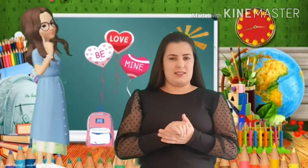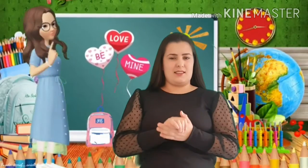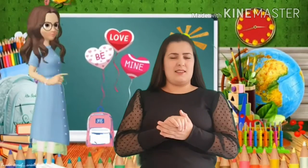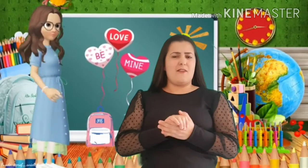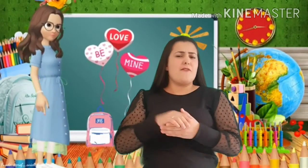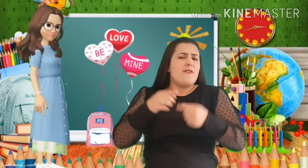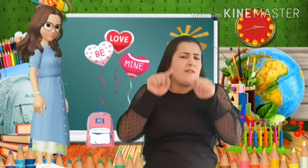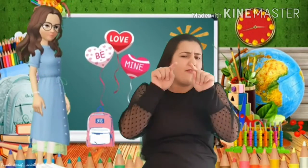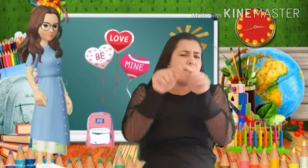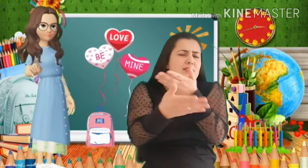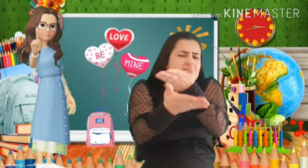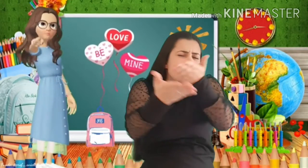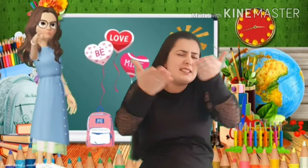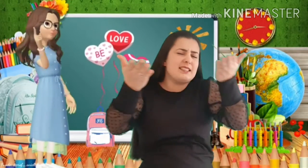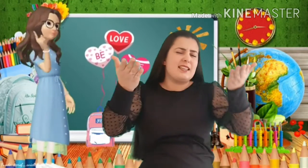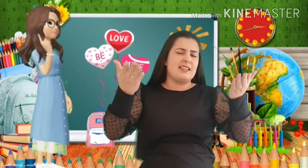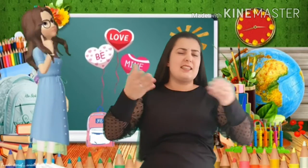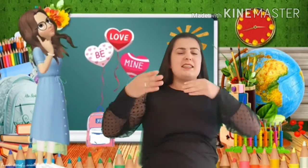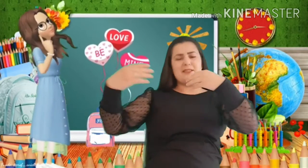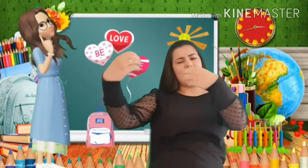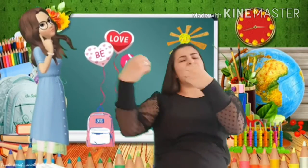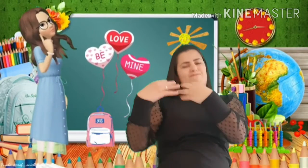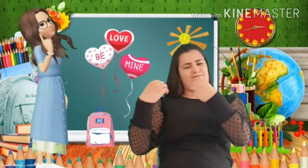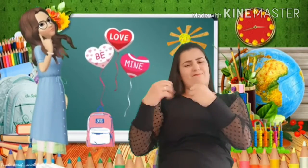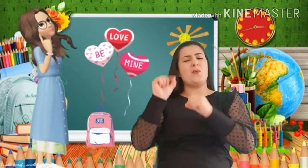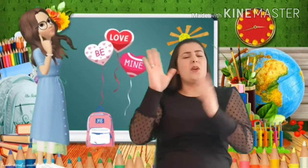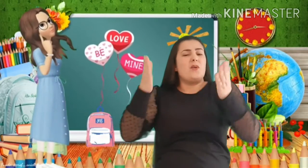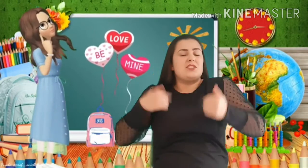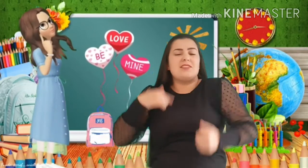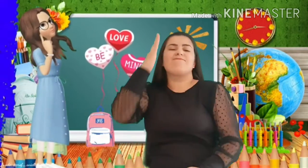você que ensinou o que hoje eu